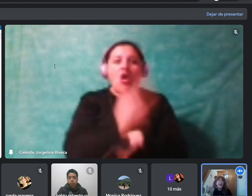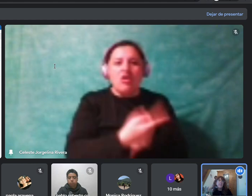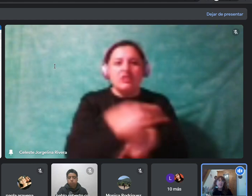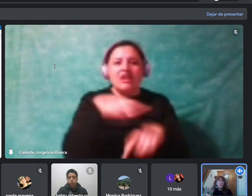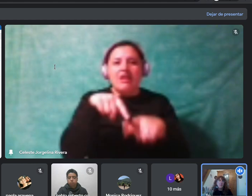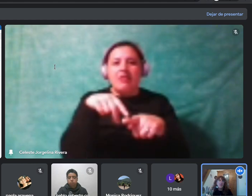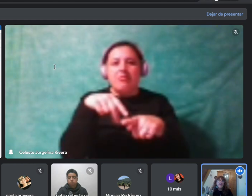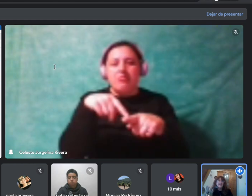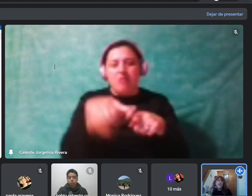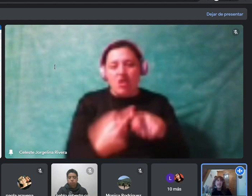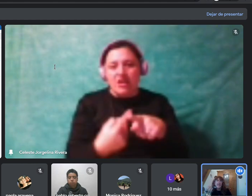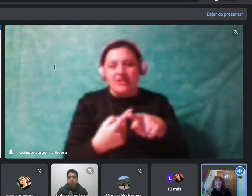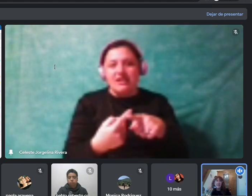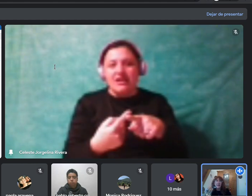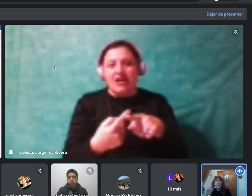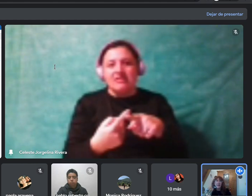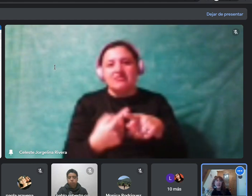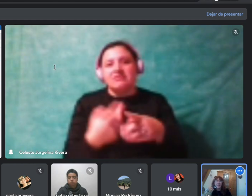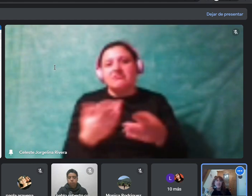acá podrían ser